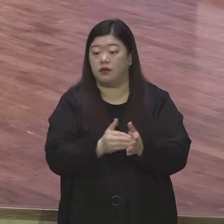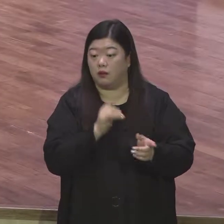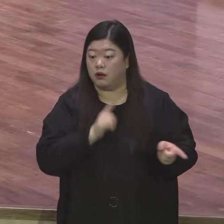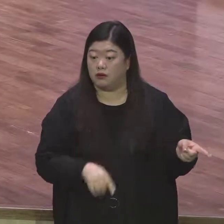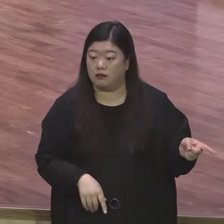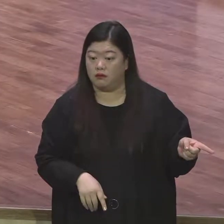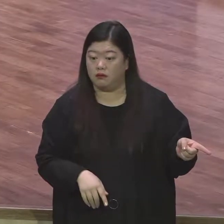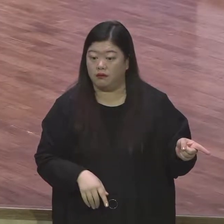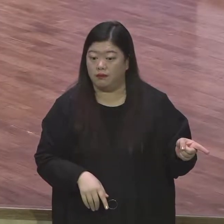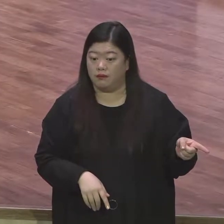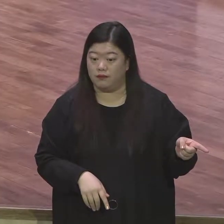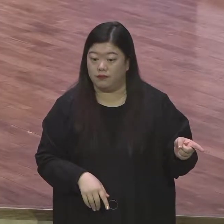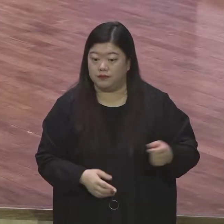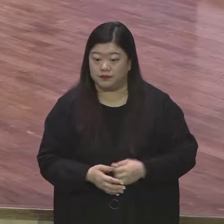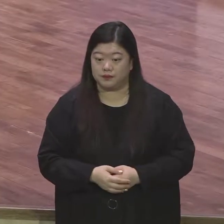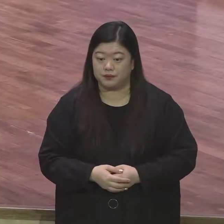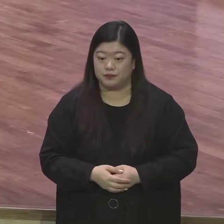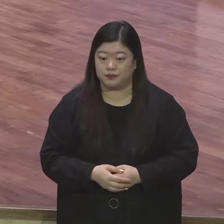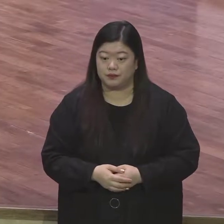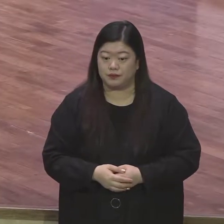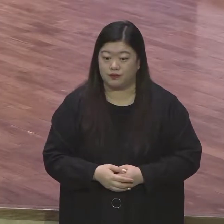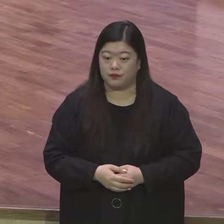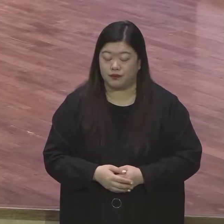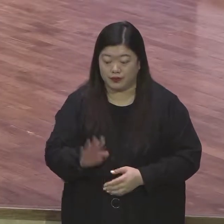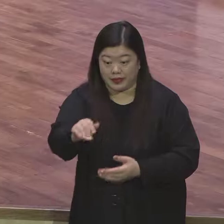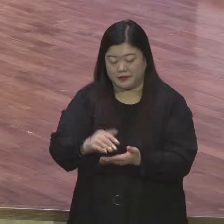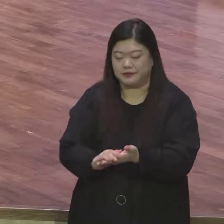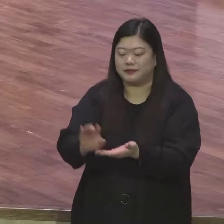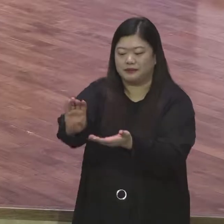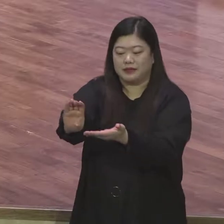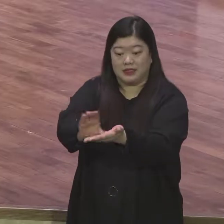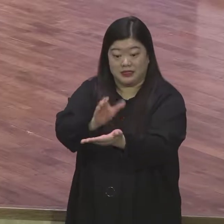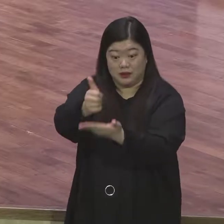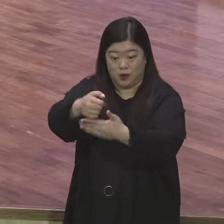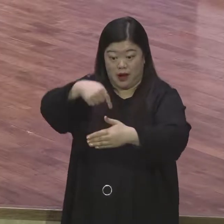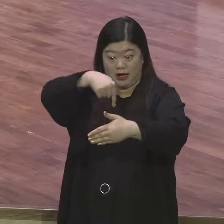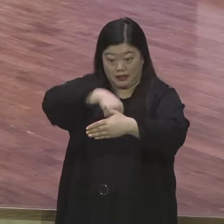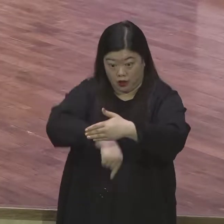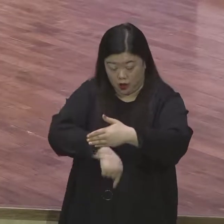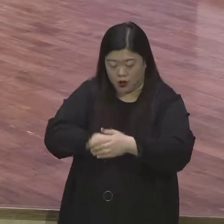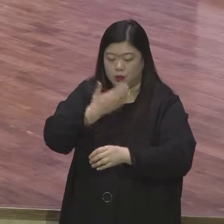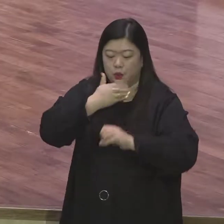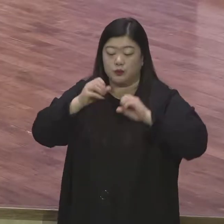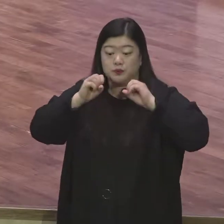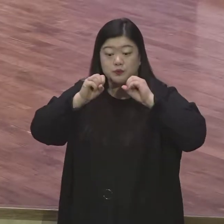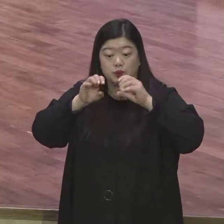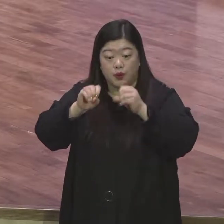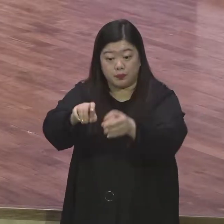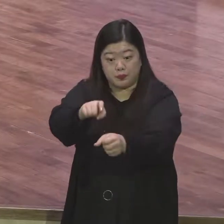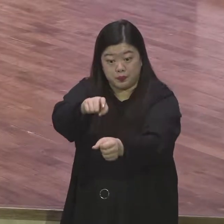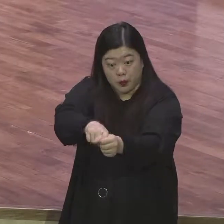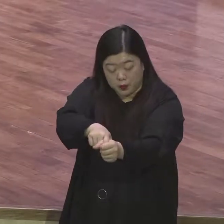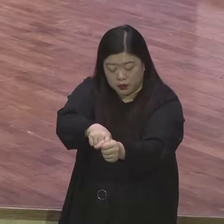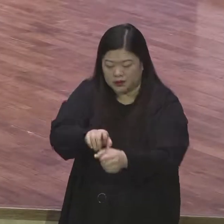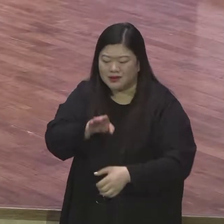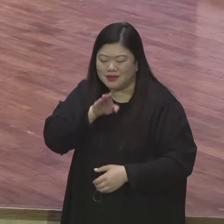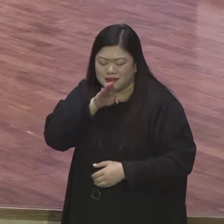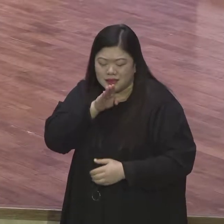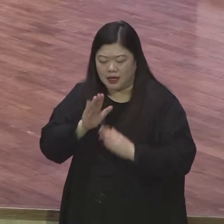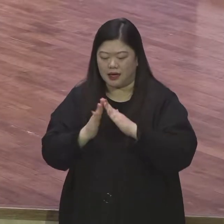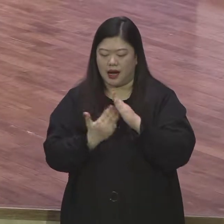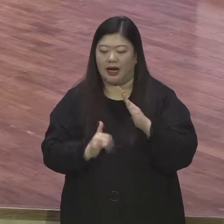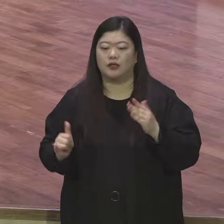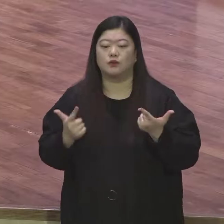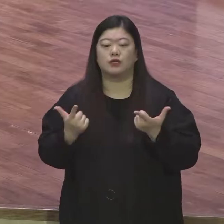여기서 복음의 동력자로서의 정의가 담겨져 있는데 그리스도 안에서 복음의 확산을 위해서 영적인 가족이